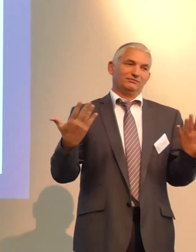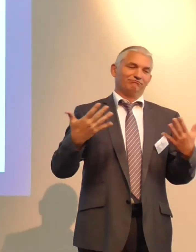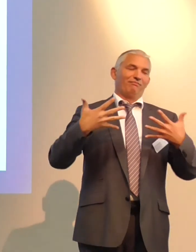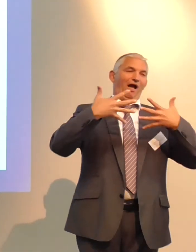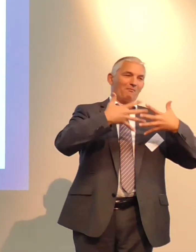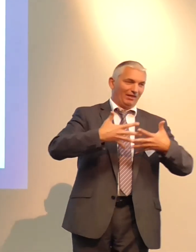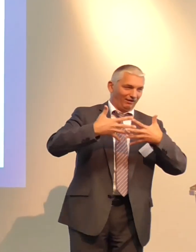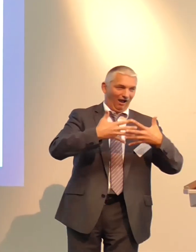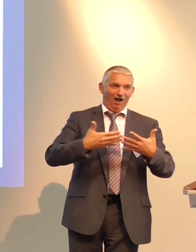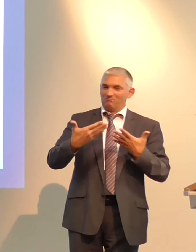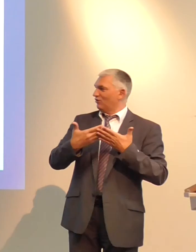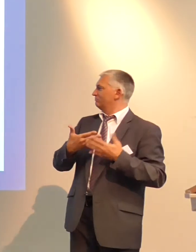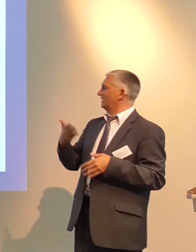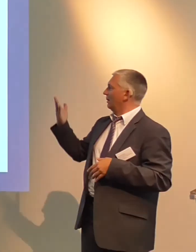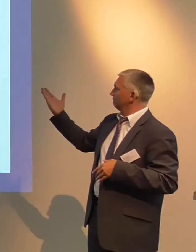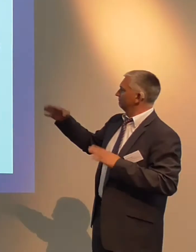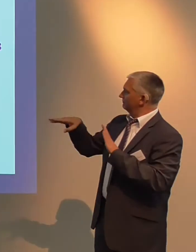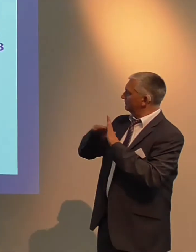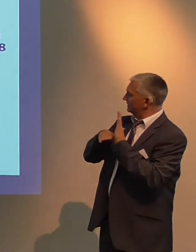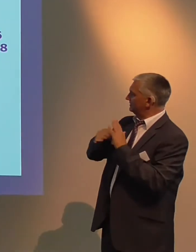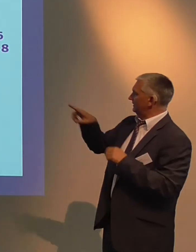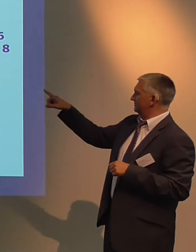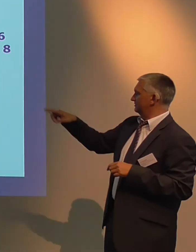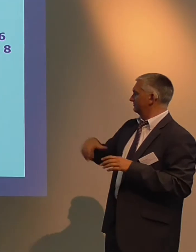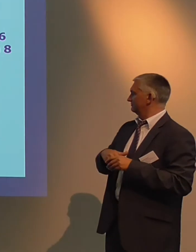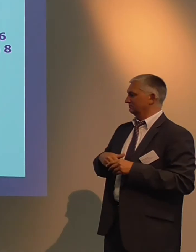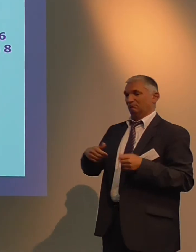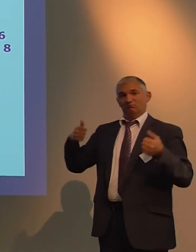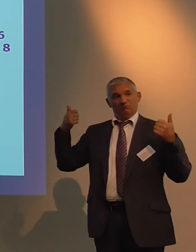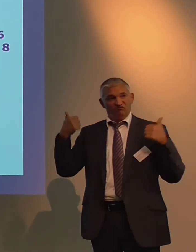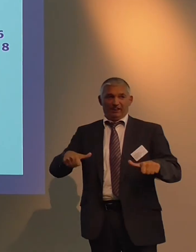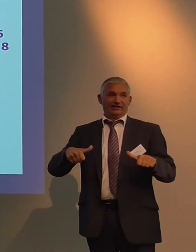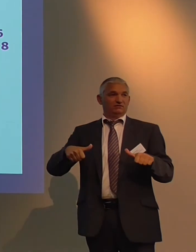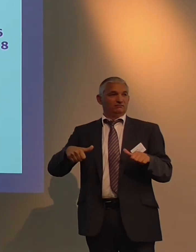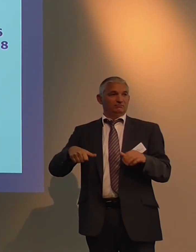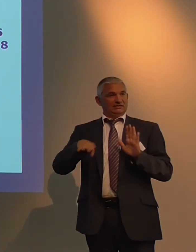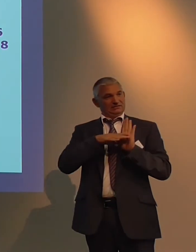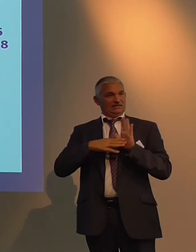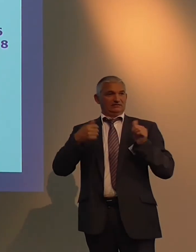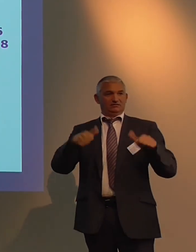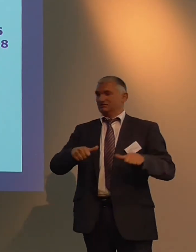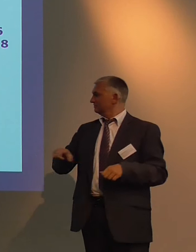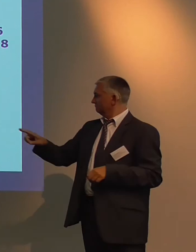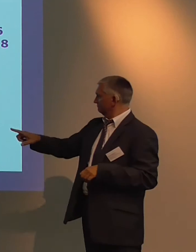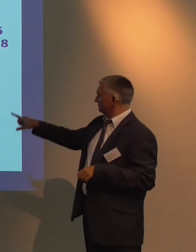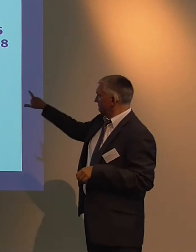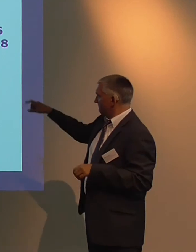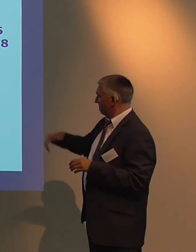Vorbild in dieser Richtung ist für uns, sind für uns die Vereinigten Staaten. Da sind die Untertitel wirklich gesetzlich geregelt